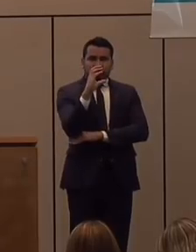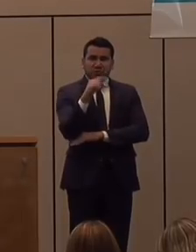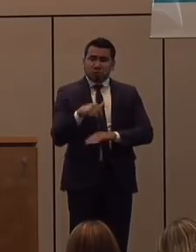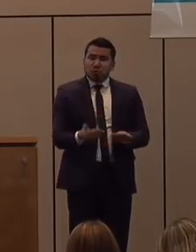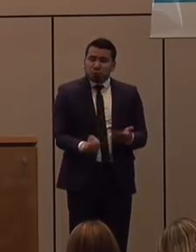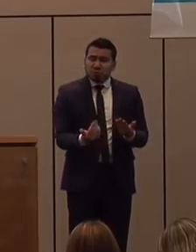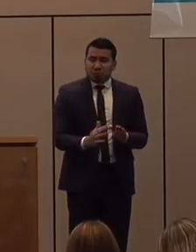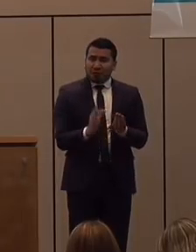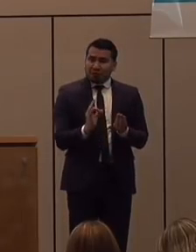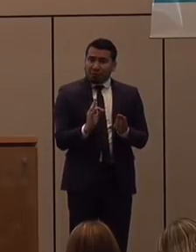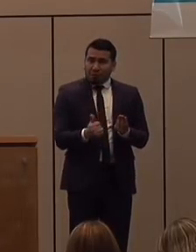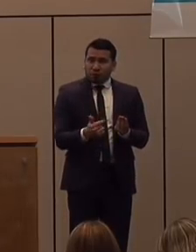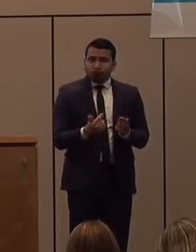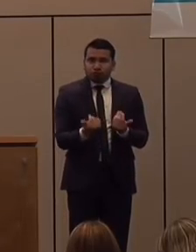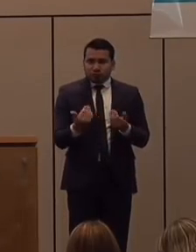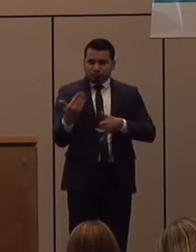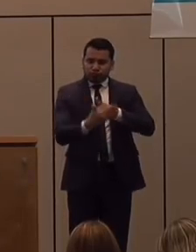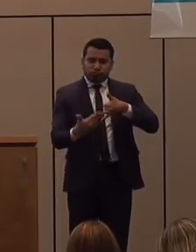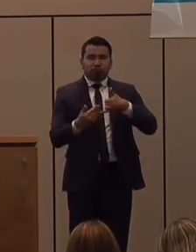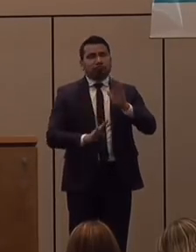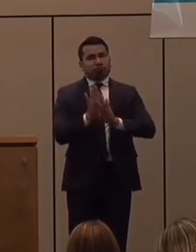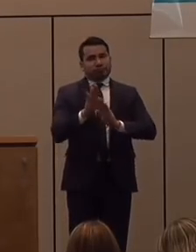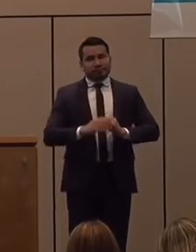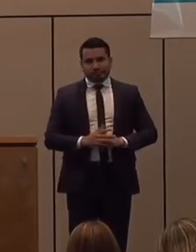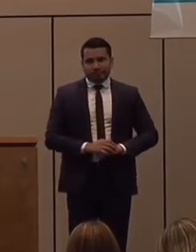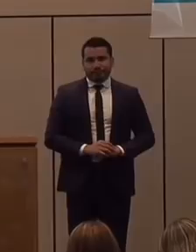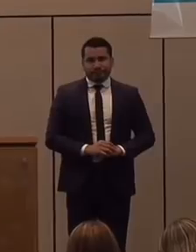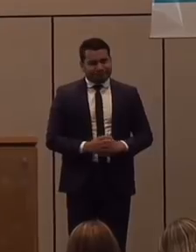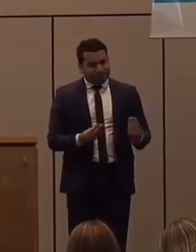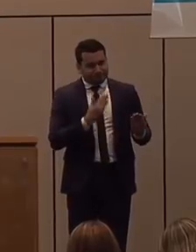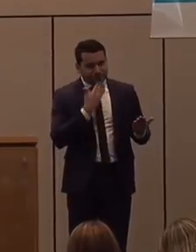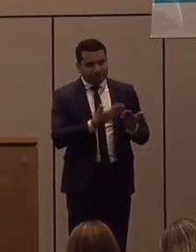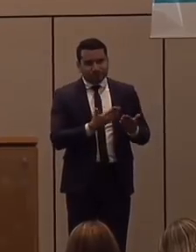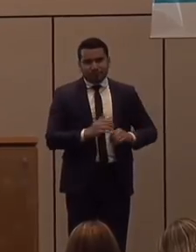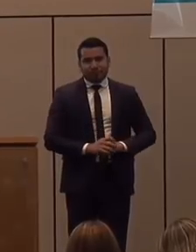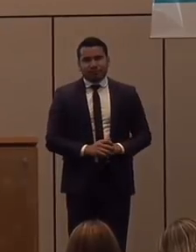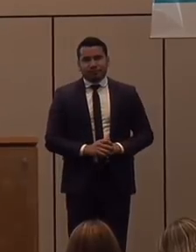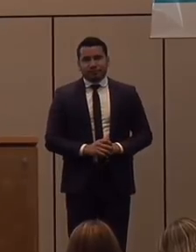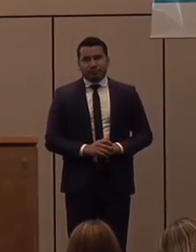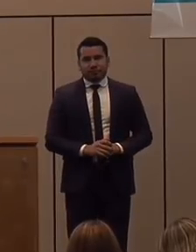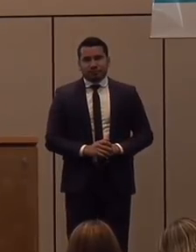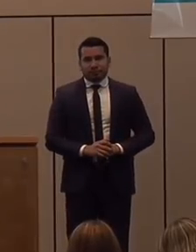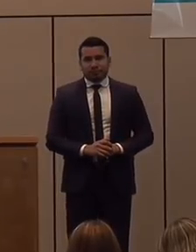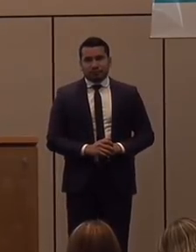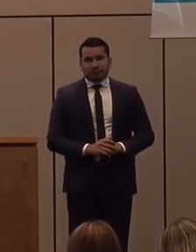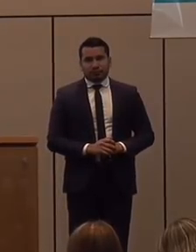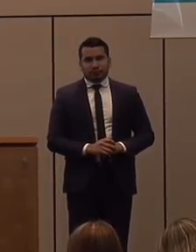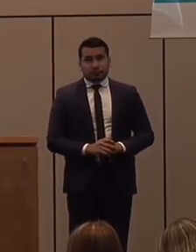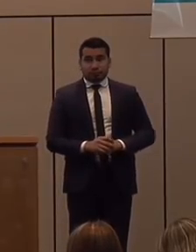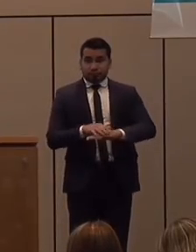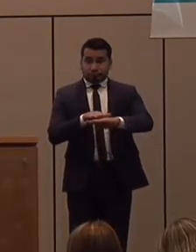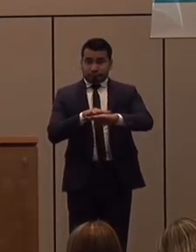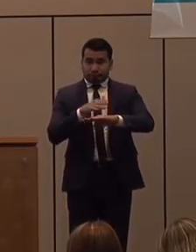y porque además generamos progreso para el país muchas gracias uno un tema muy importante